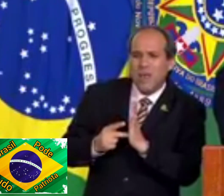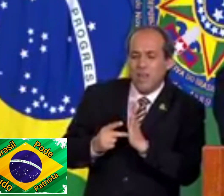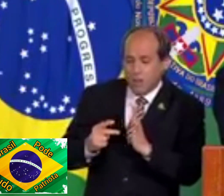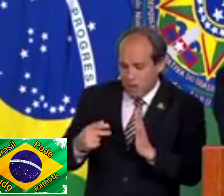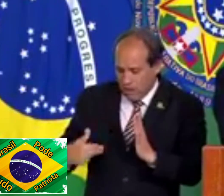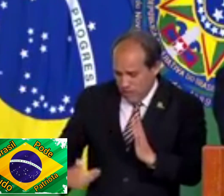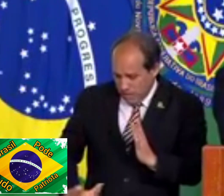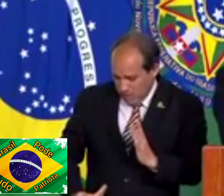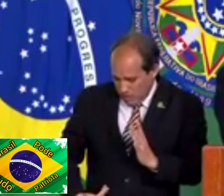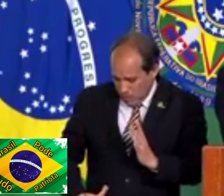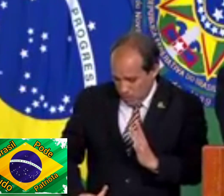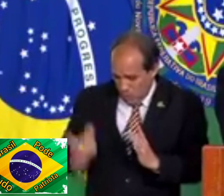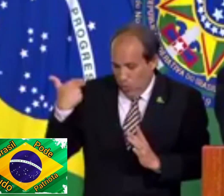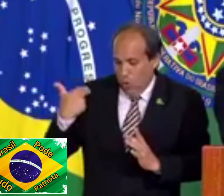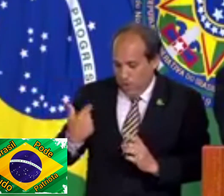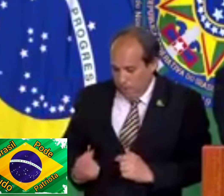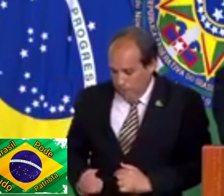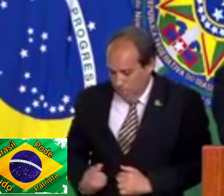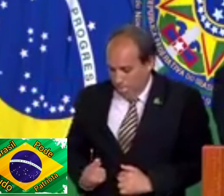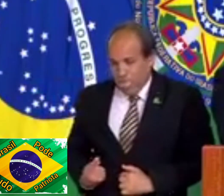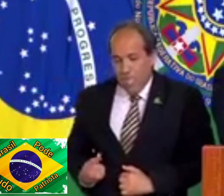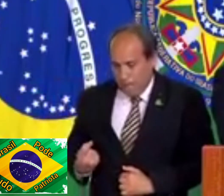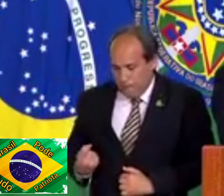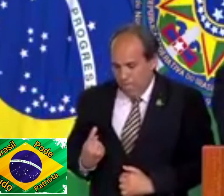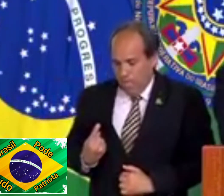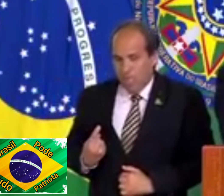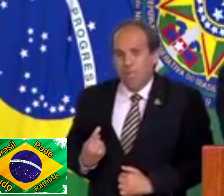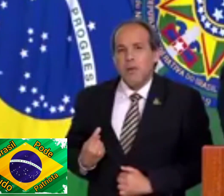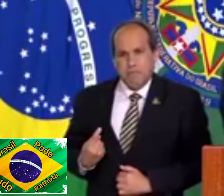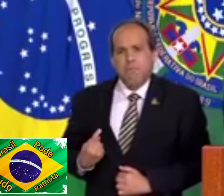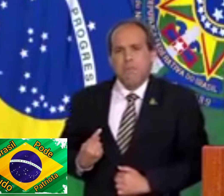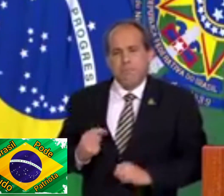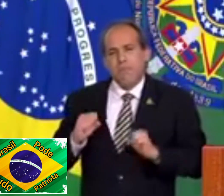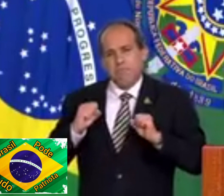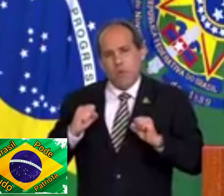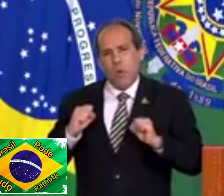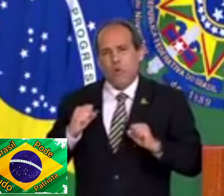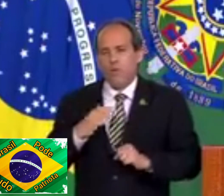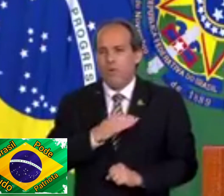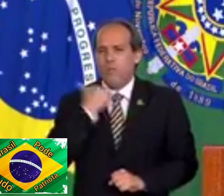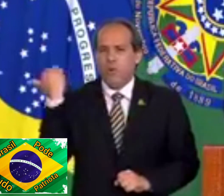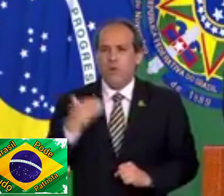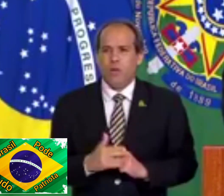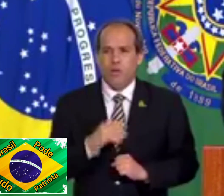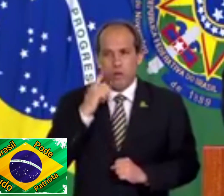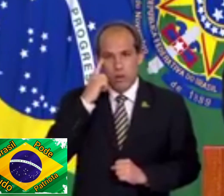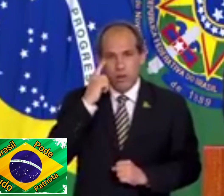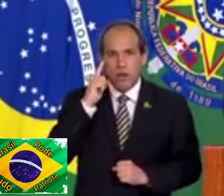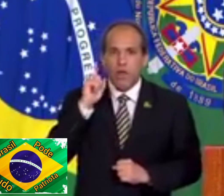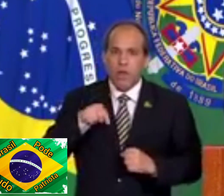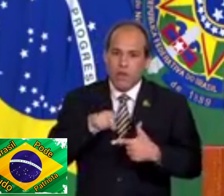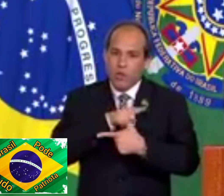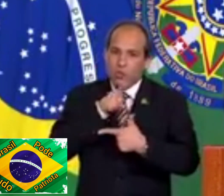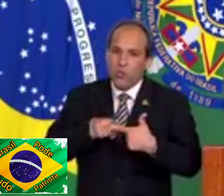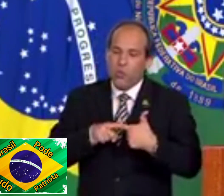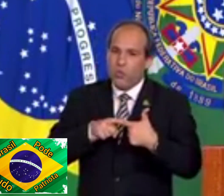ferimento nessas veias pode ocorrer? Certamente a morte. Um segundo milagre.